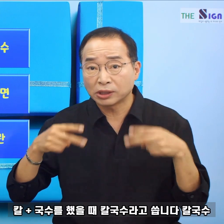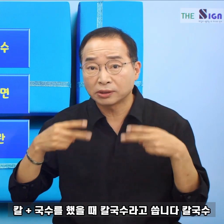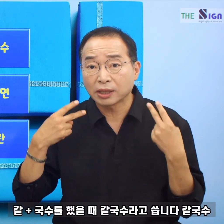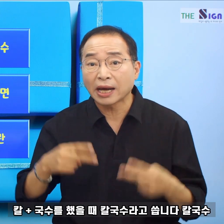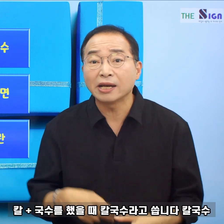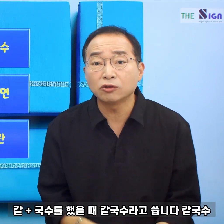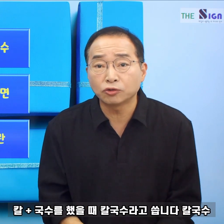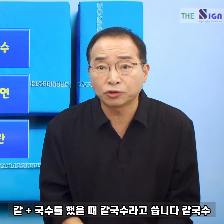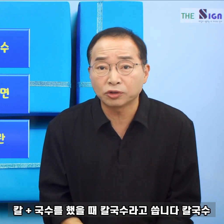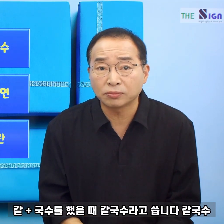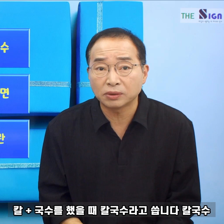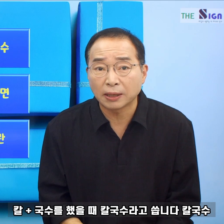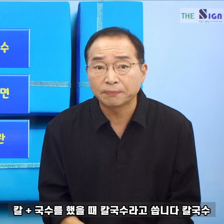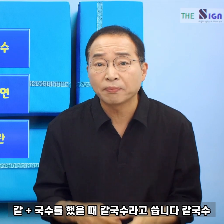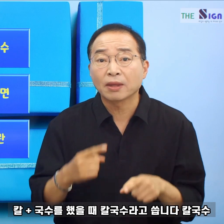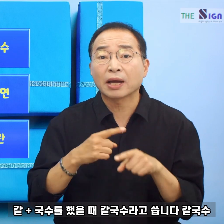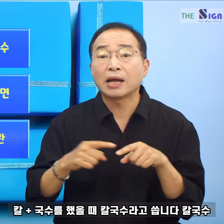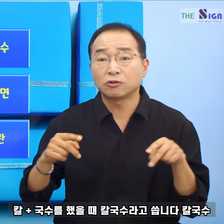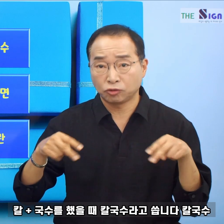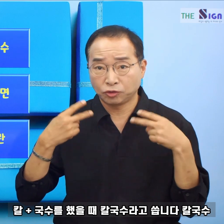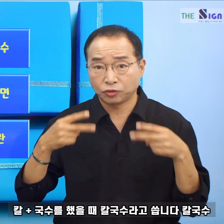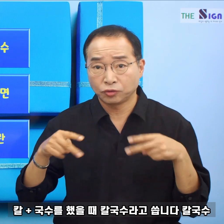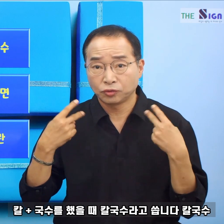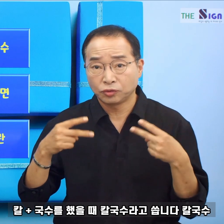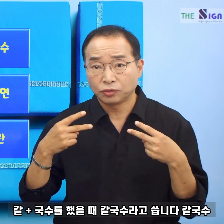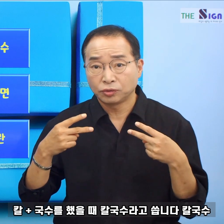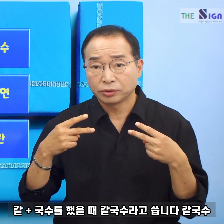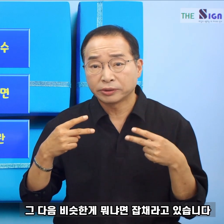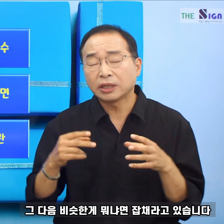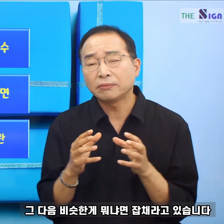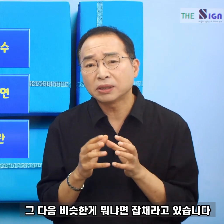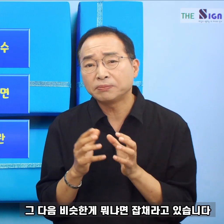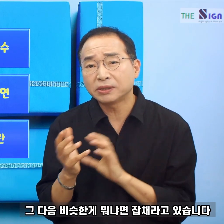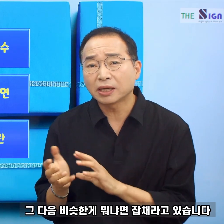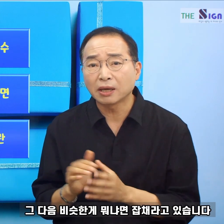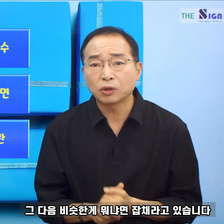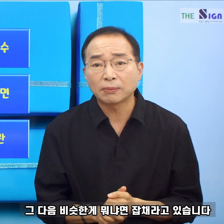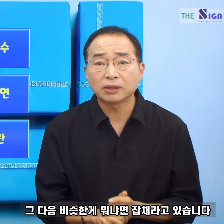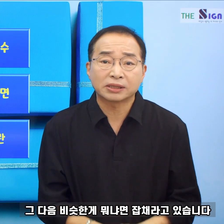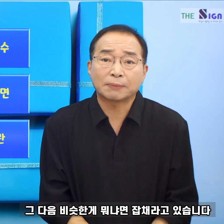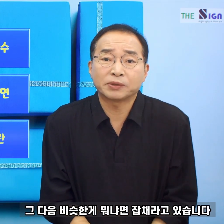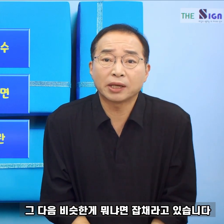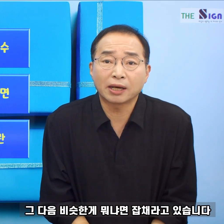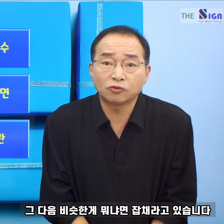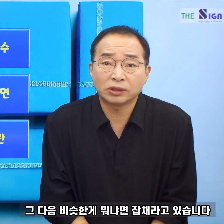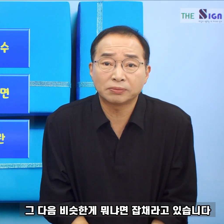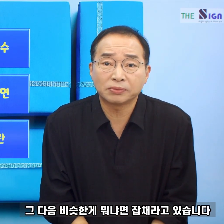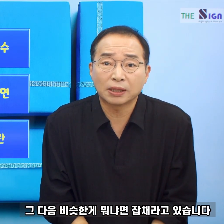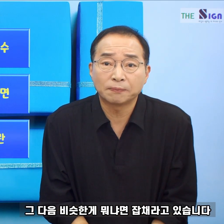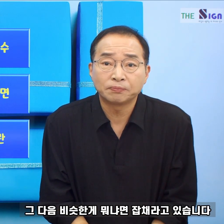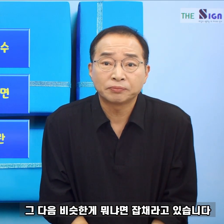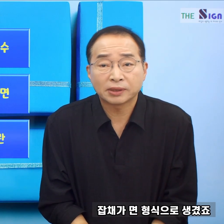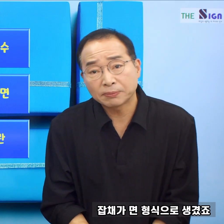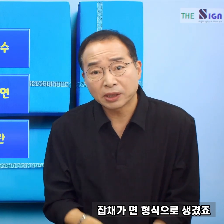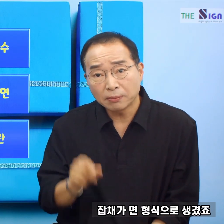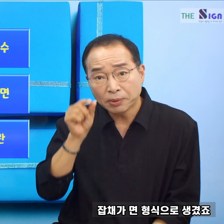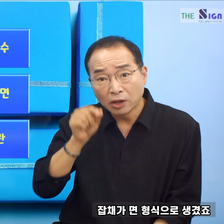때 칼국수를 씁니다. 칼국수. 그 다음 이제 비슷한 게 뭐냐면 잡채라고 있습니다. 잡채가 면